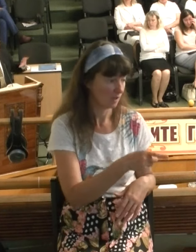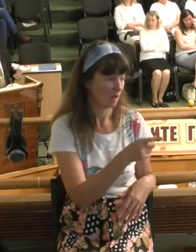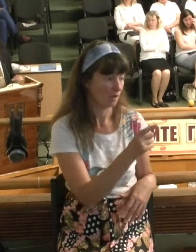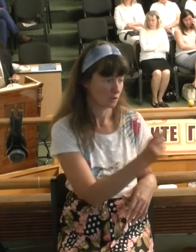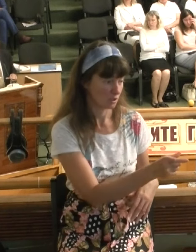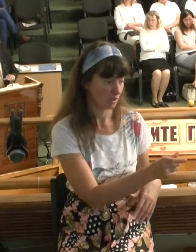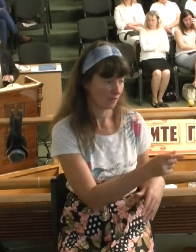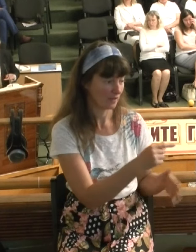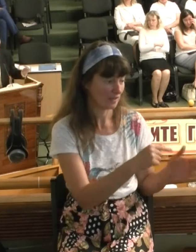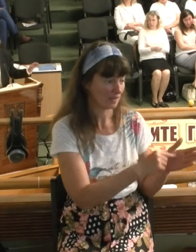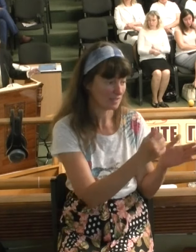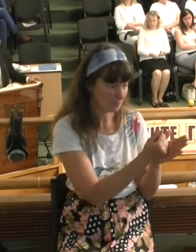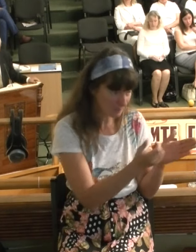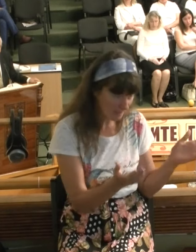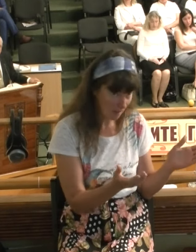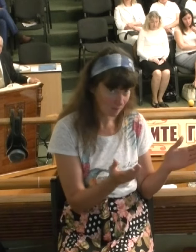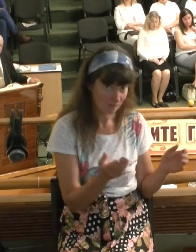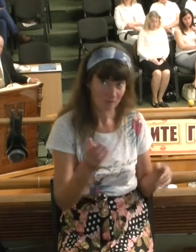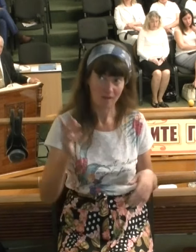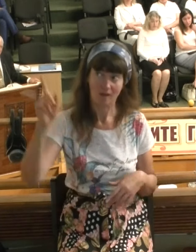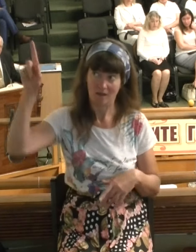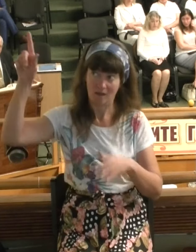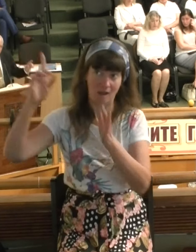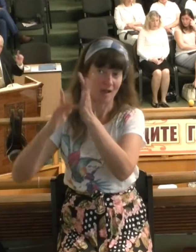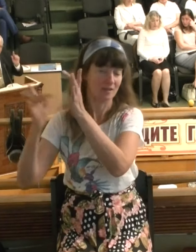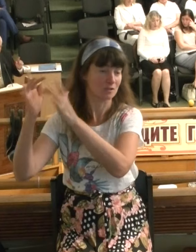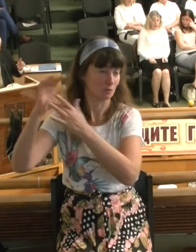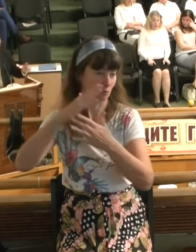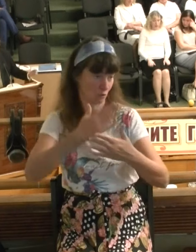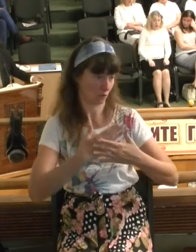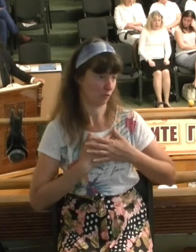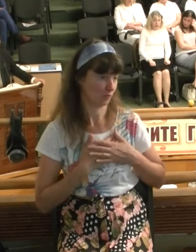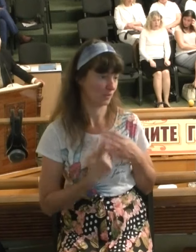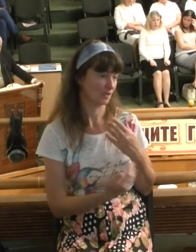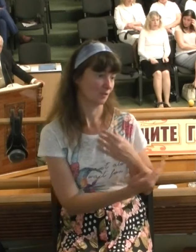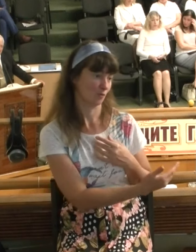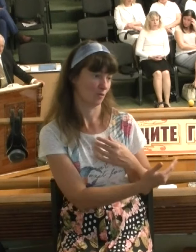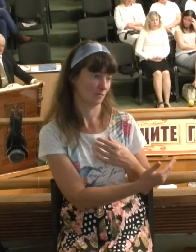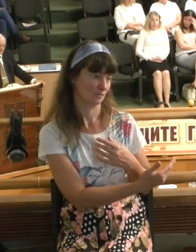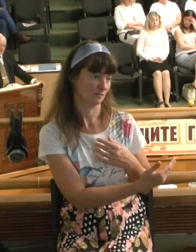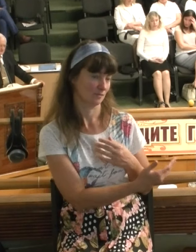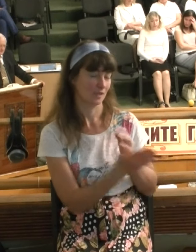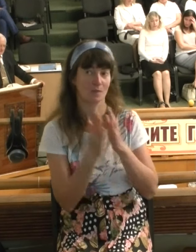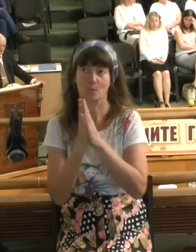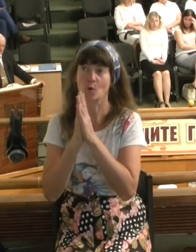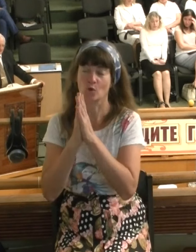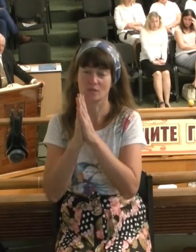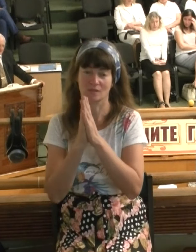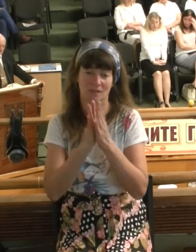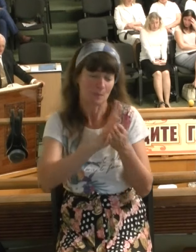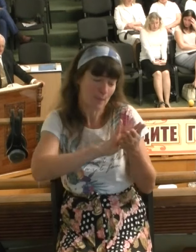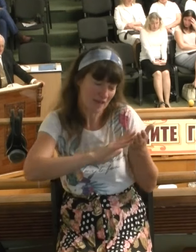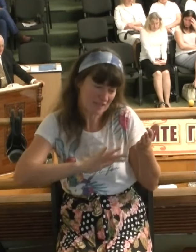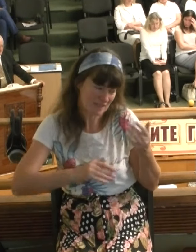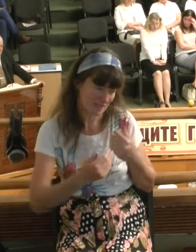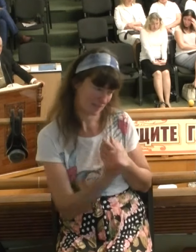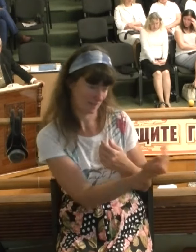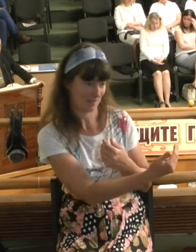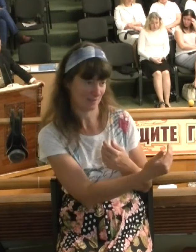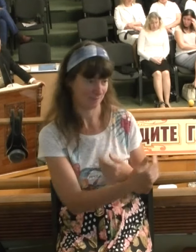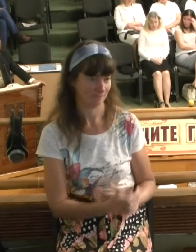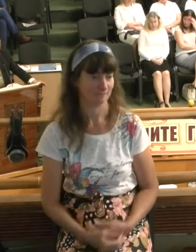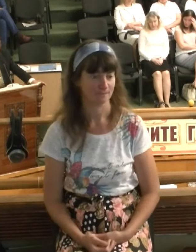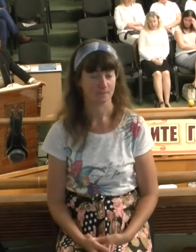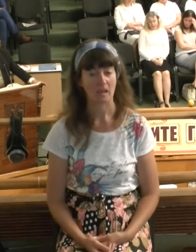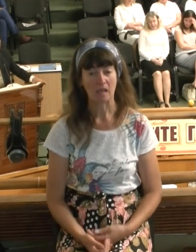все сделали, чтобы устранить Его из своей жизни. Прости им, ибо не знают, что делать. Мы сейчас